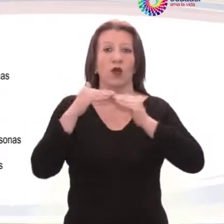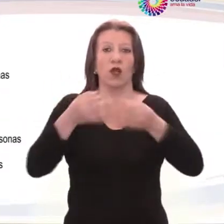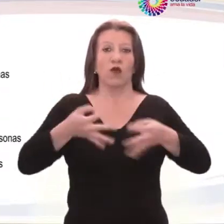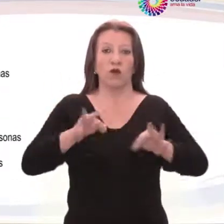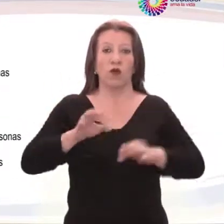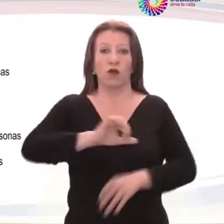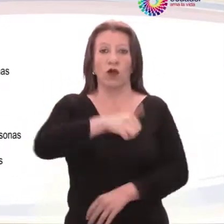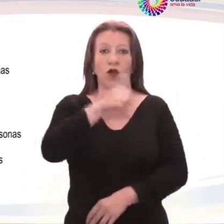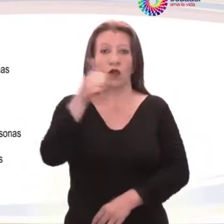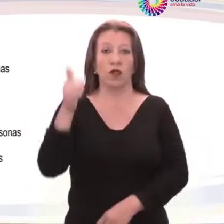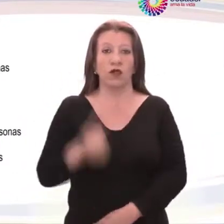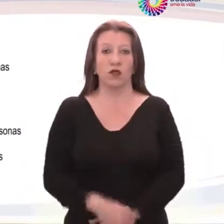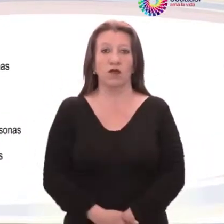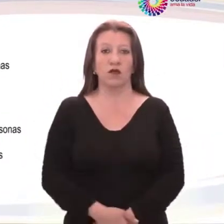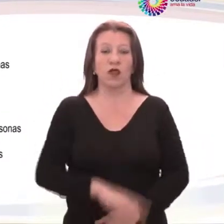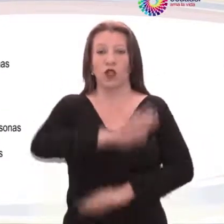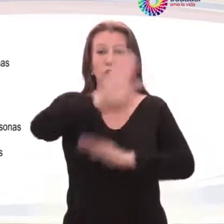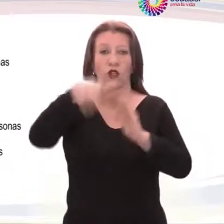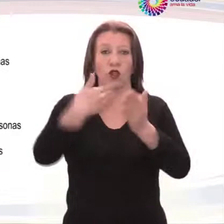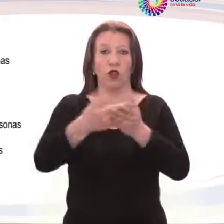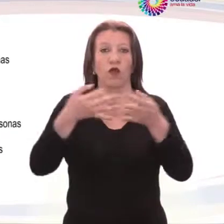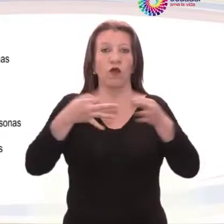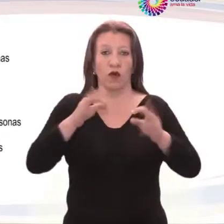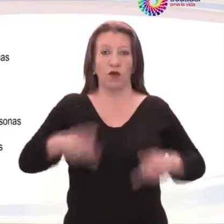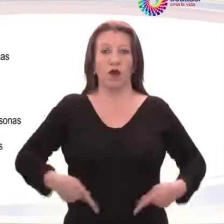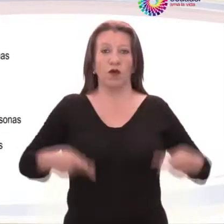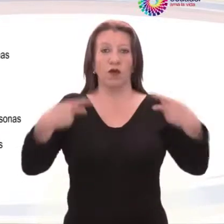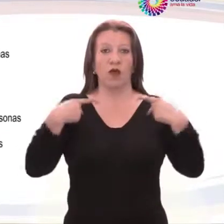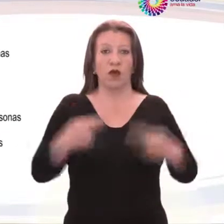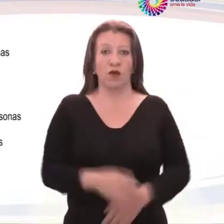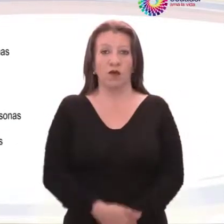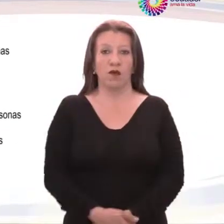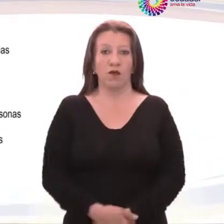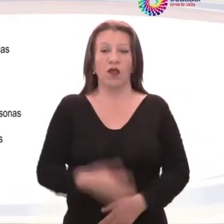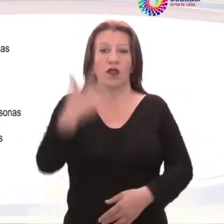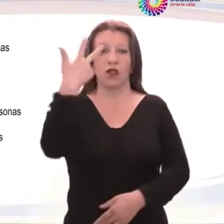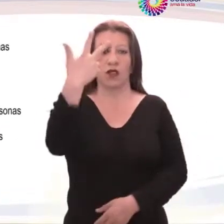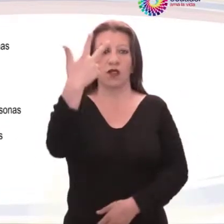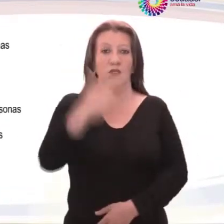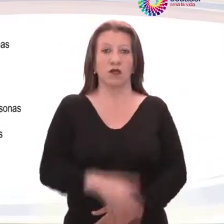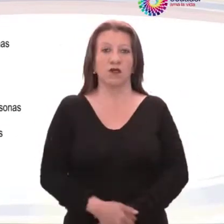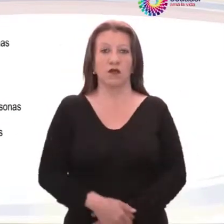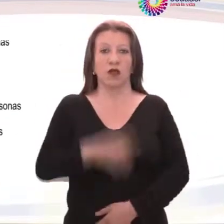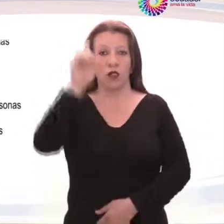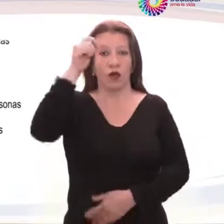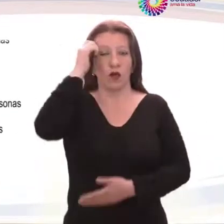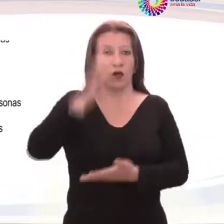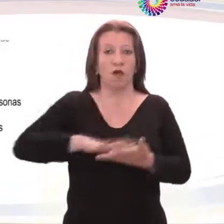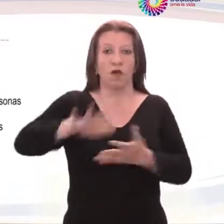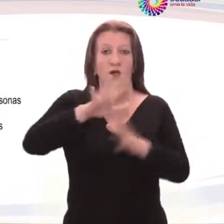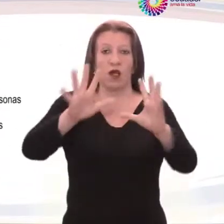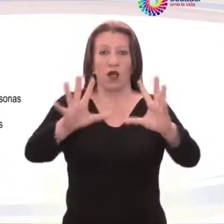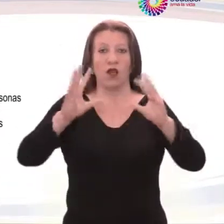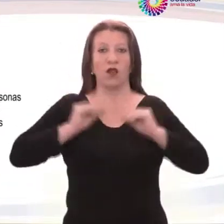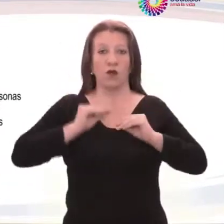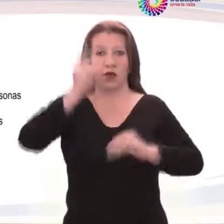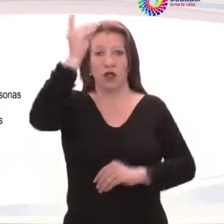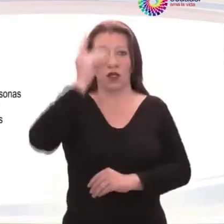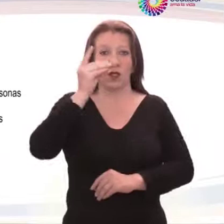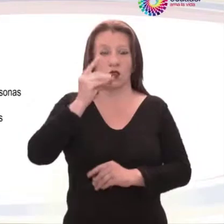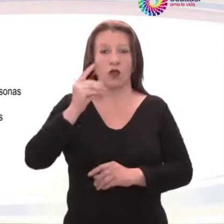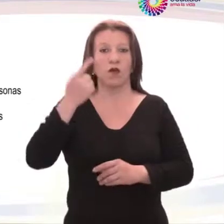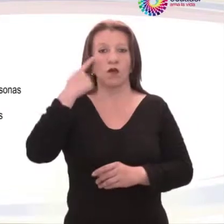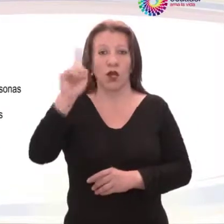de condiciones con las demás en todos los aspectos de la vida 3 los estados partes adoptarán las medidas